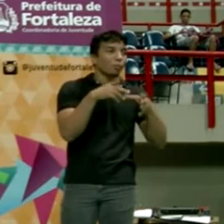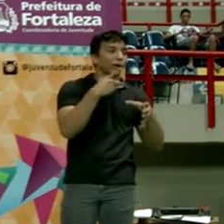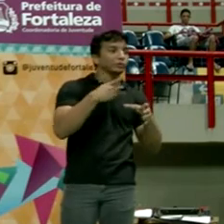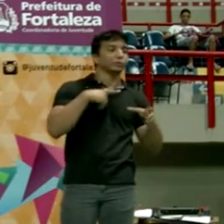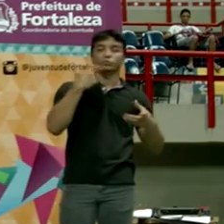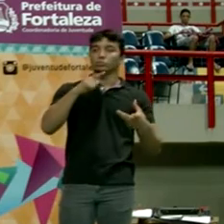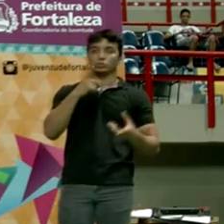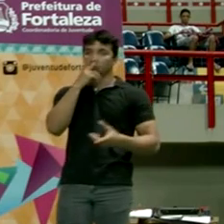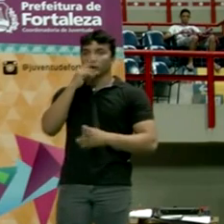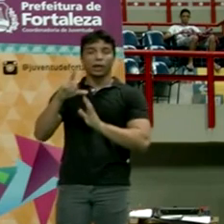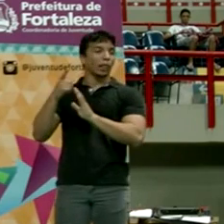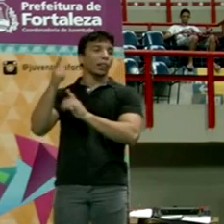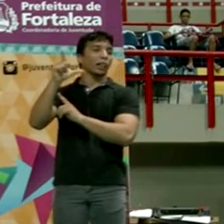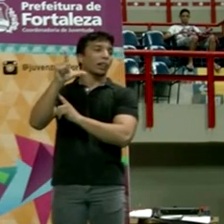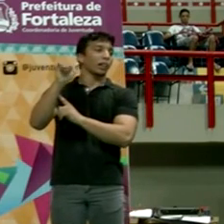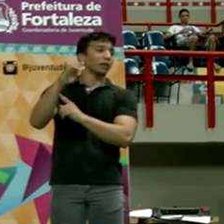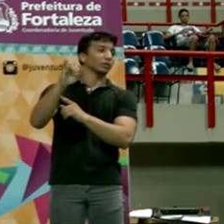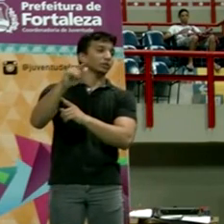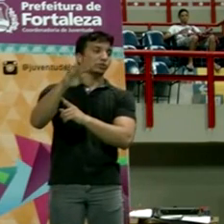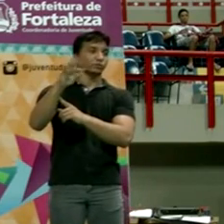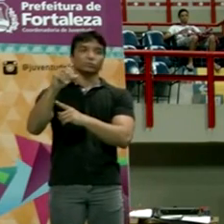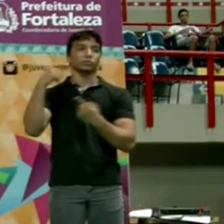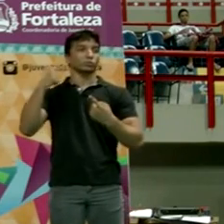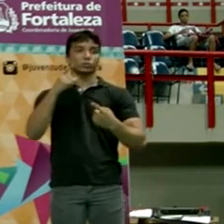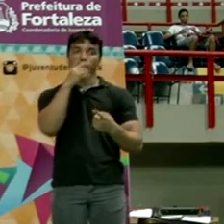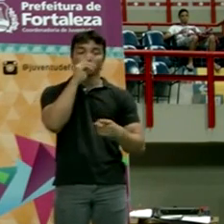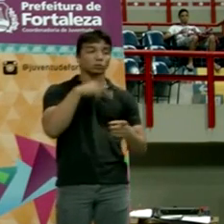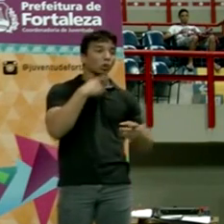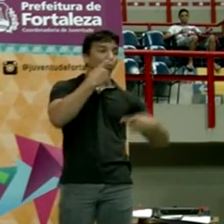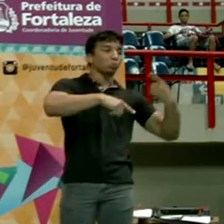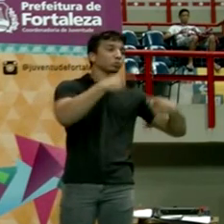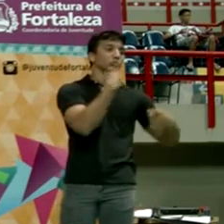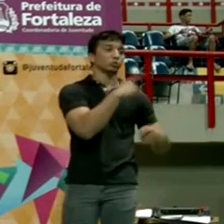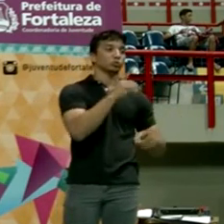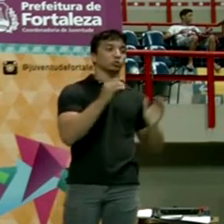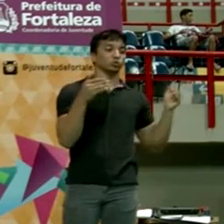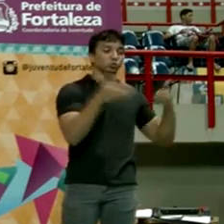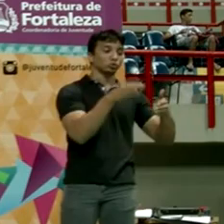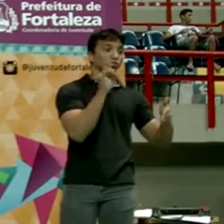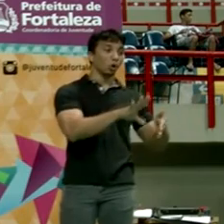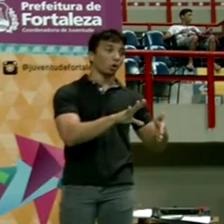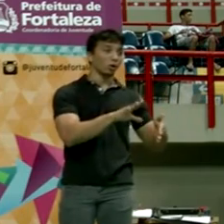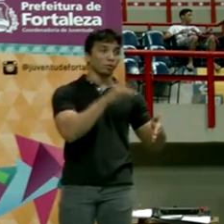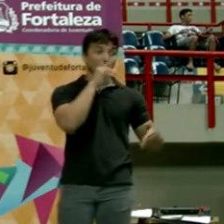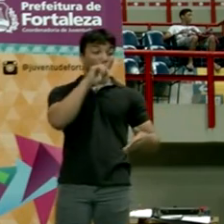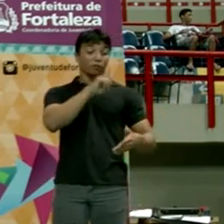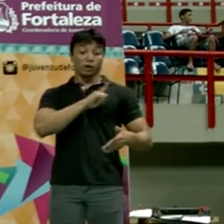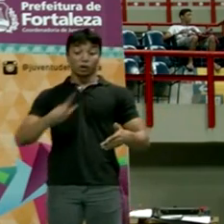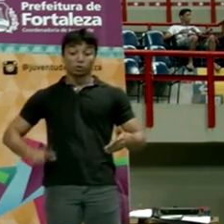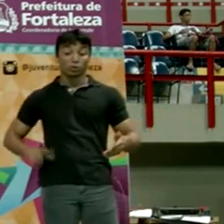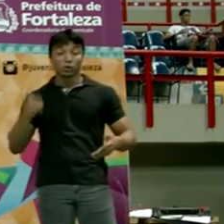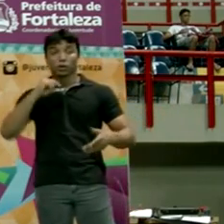não tinha legislativo, só tinha executivo. E